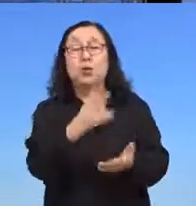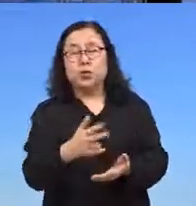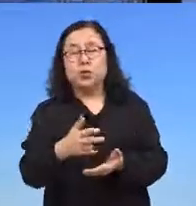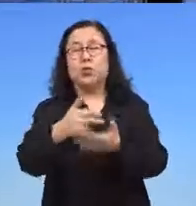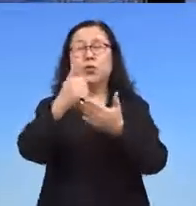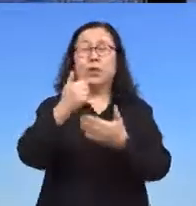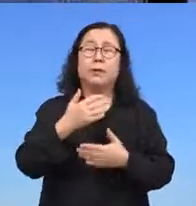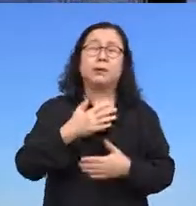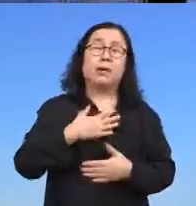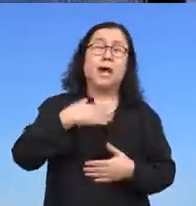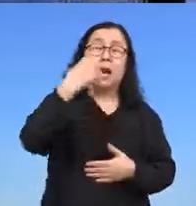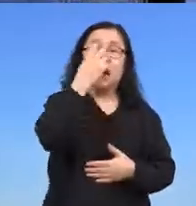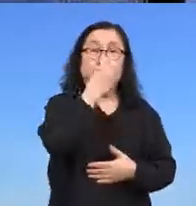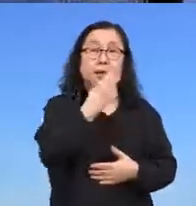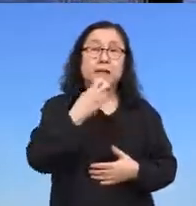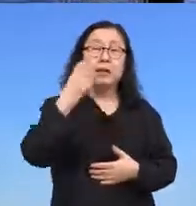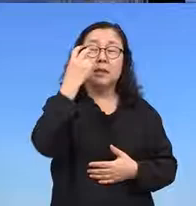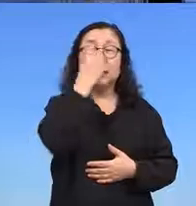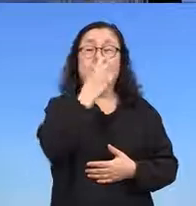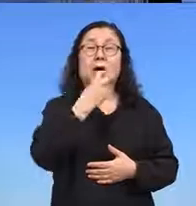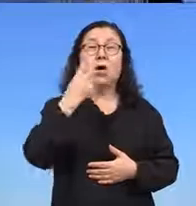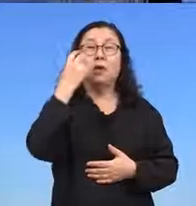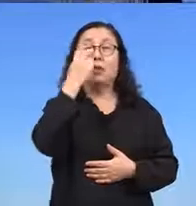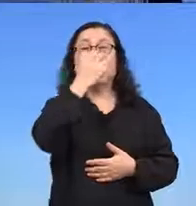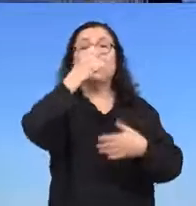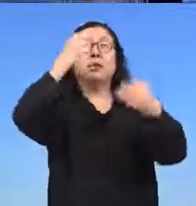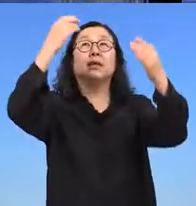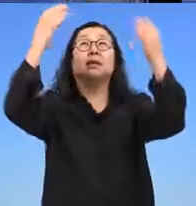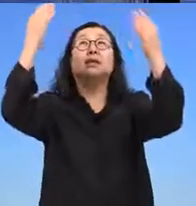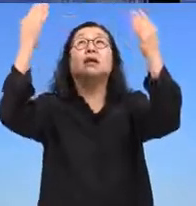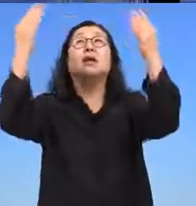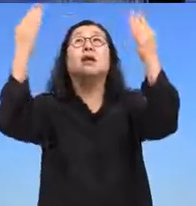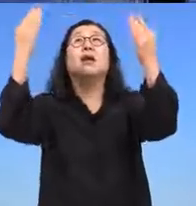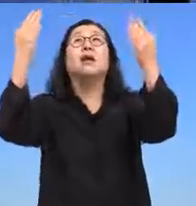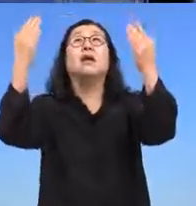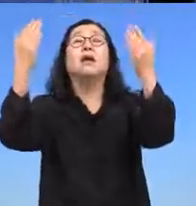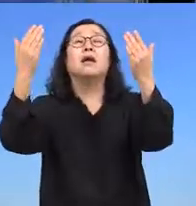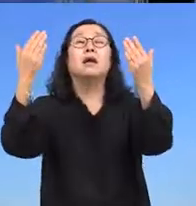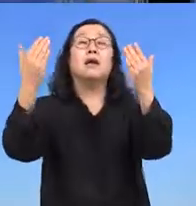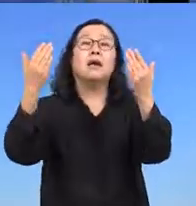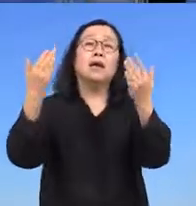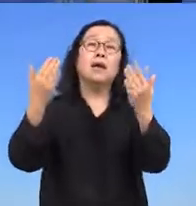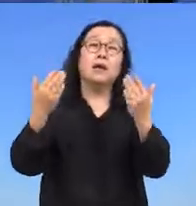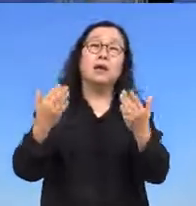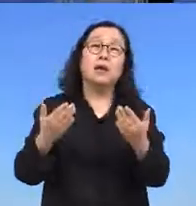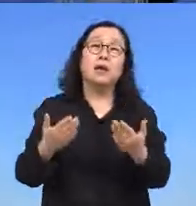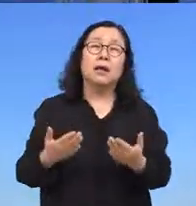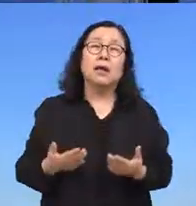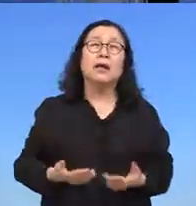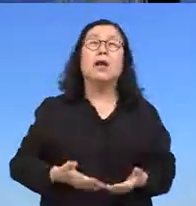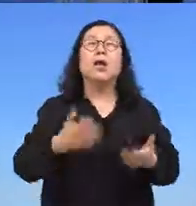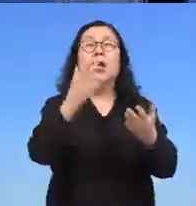역동적인 현재 되시는 주님, 주님 나를 지켜주시네.